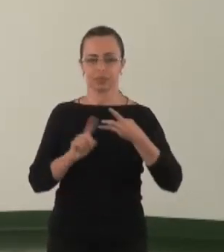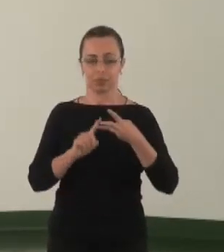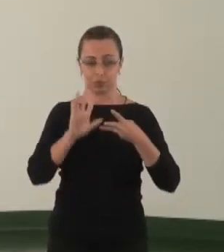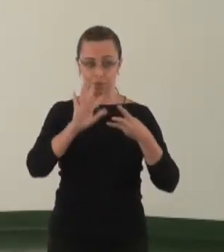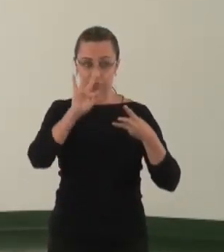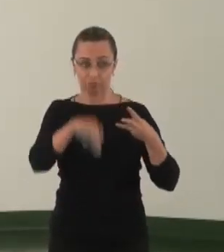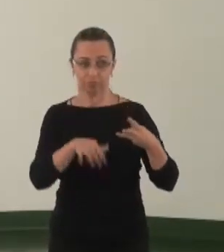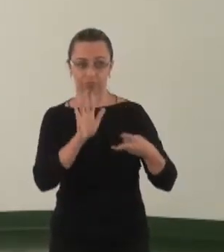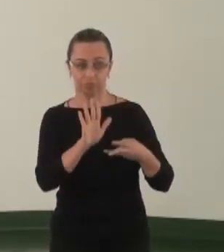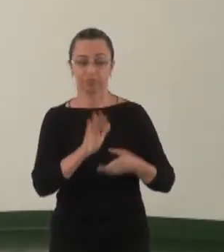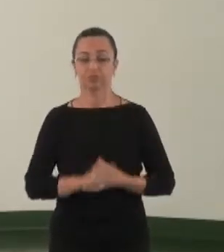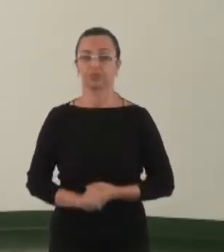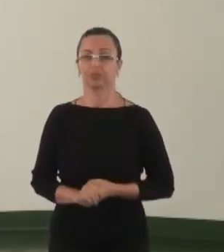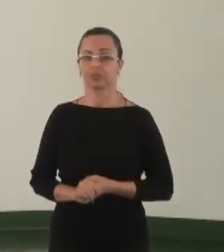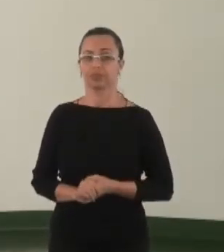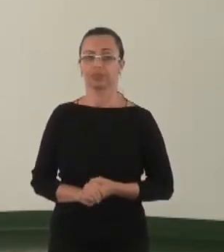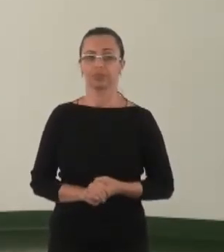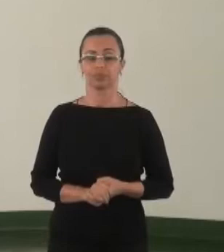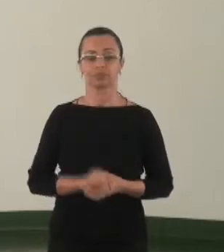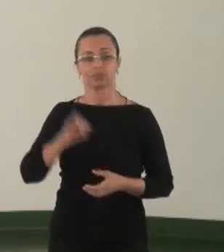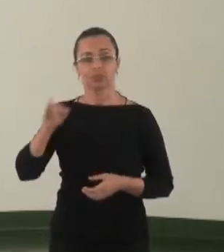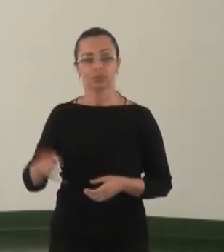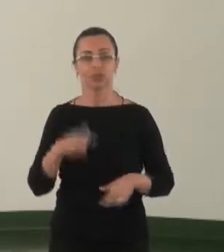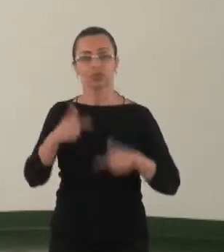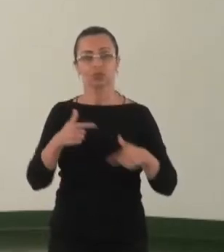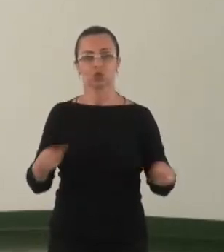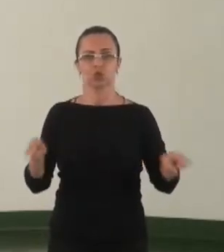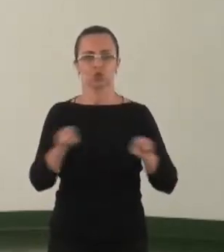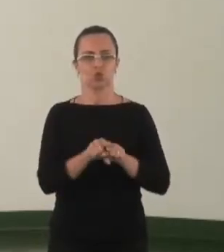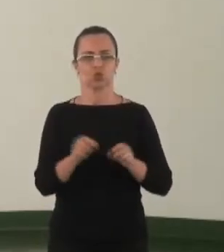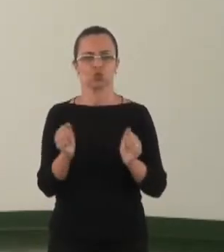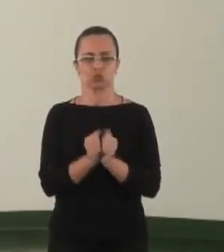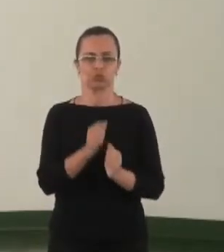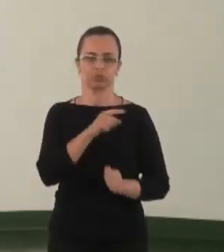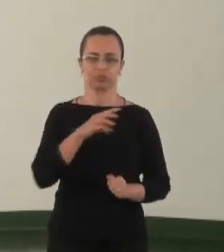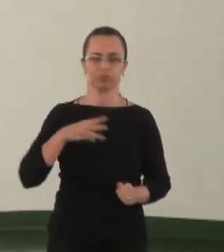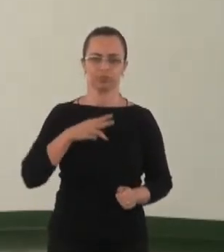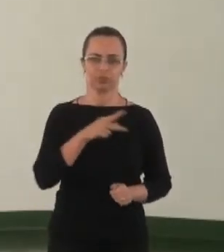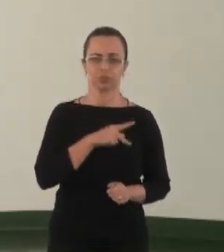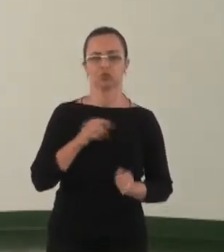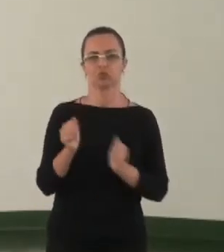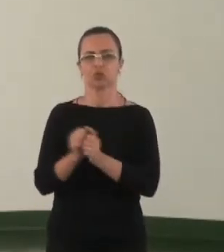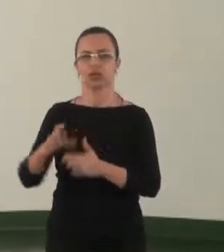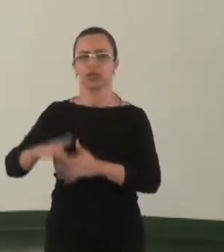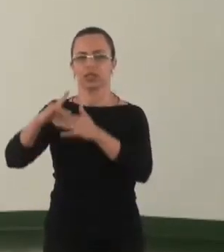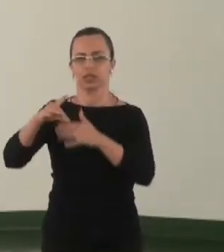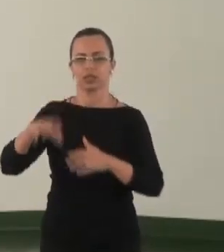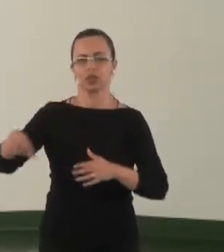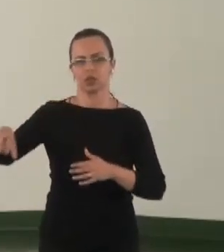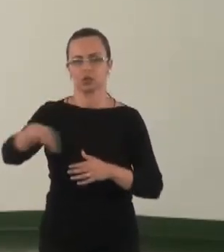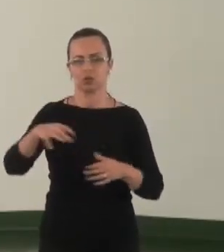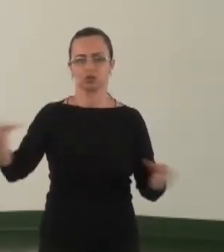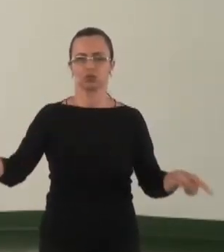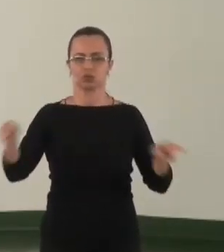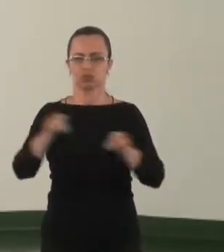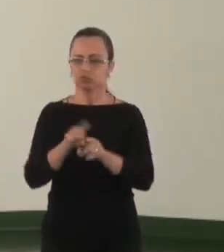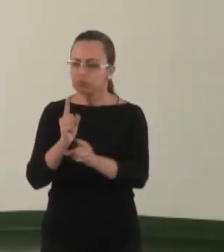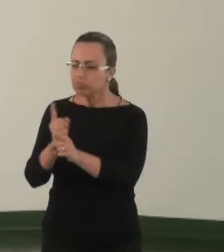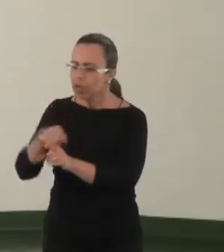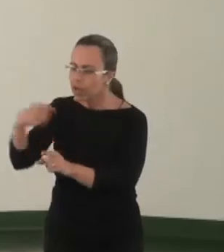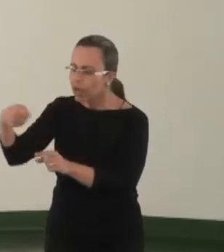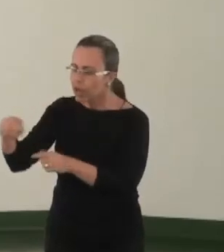aqui, encerrando, as oportunidades de atuação em conjunto. Aproximação do Ministério Público com as lideranças locais, identificando essas